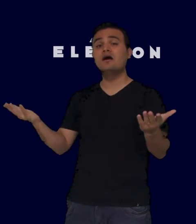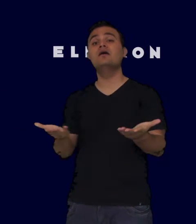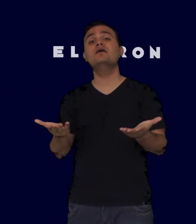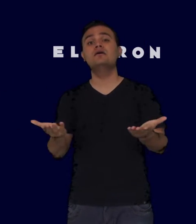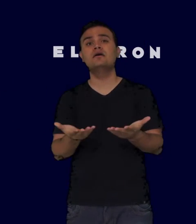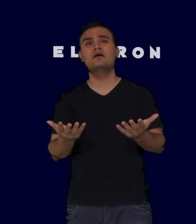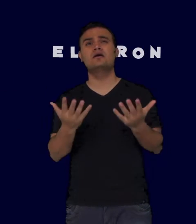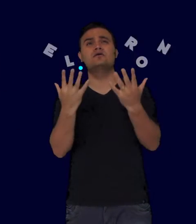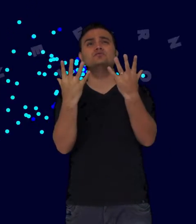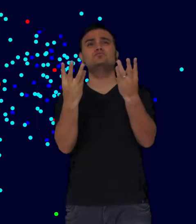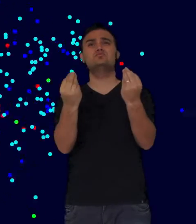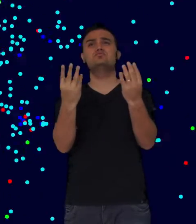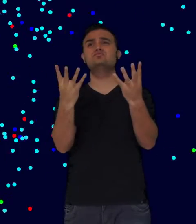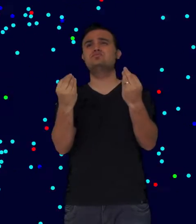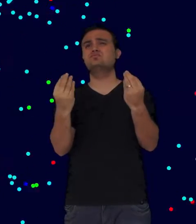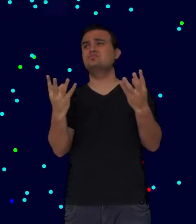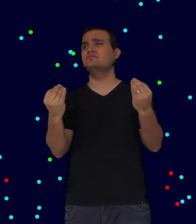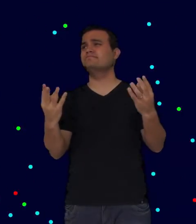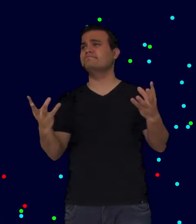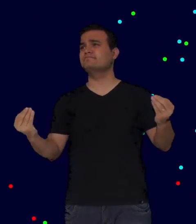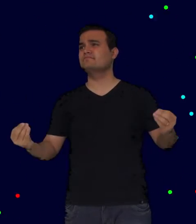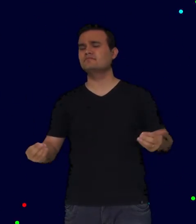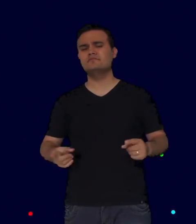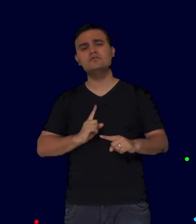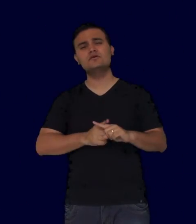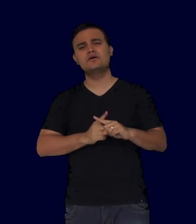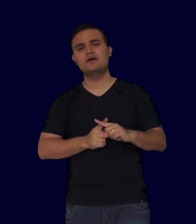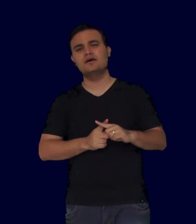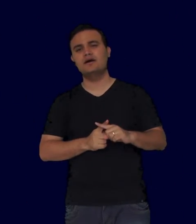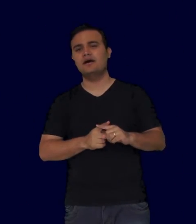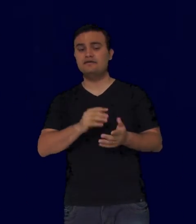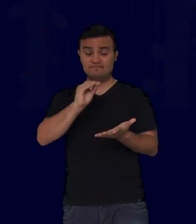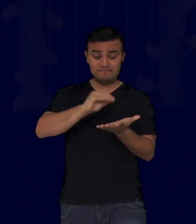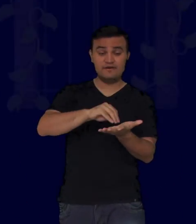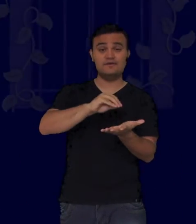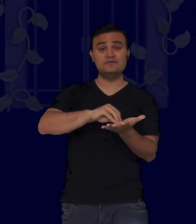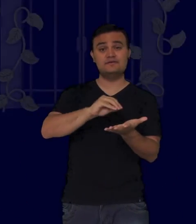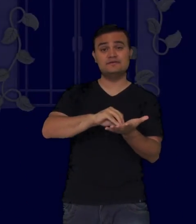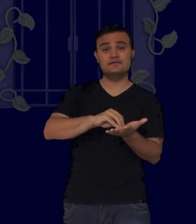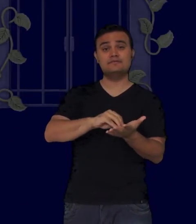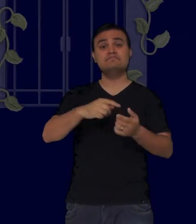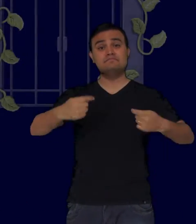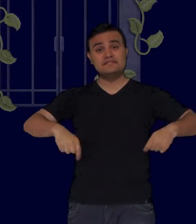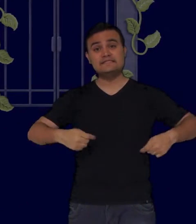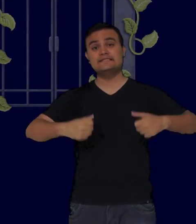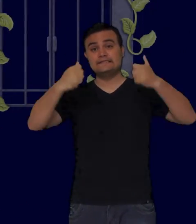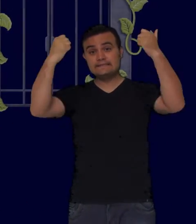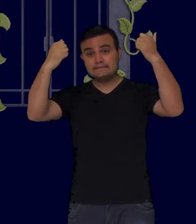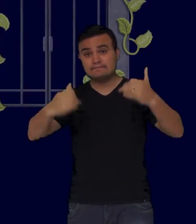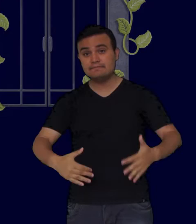tínhamos centenas. Estávamos perdendo algo. Precisávamos repensar esta classificação.